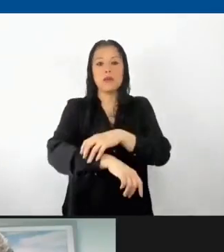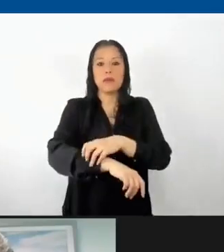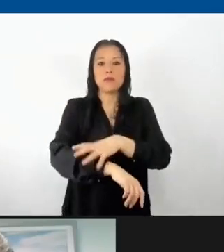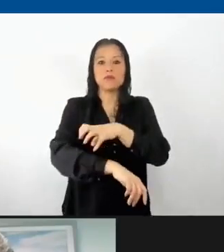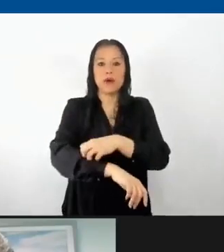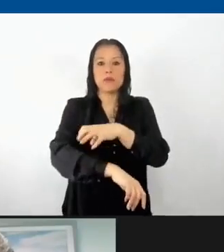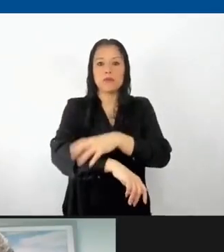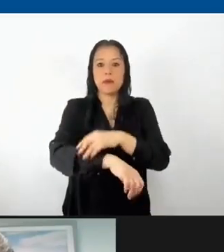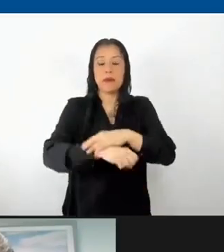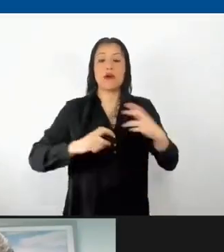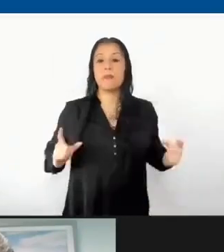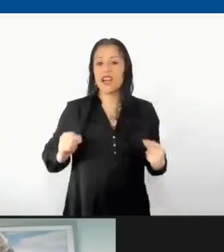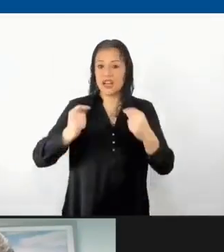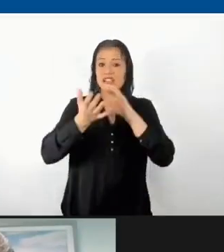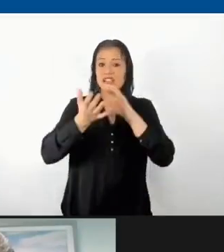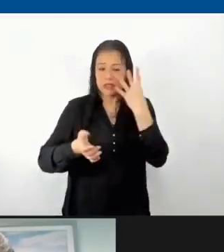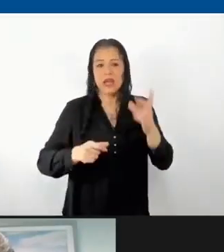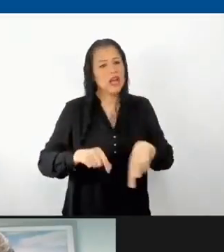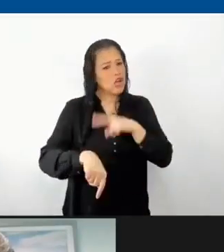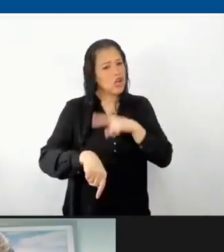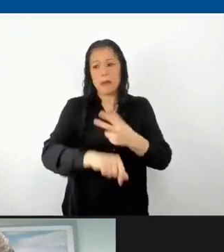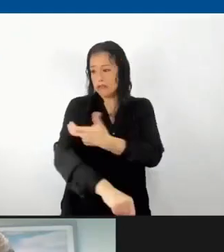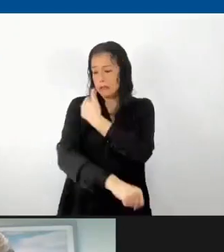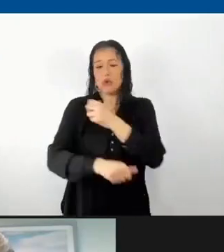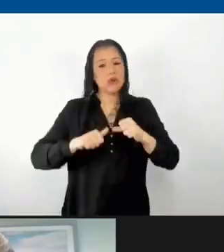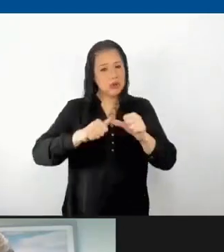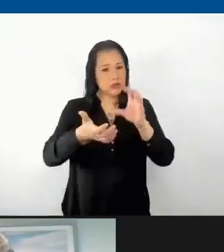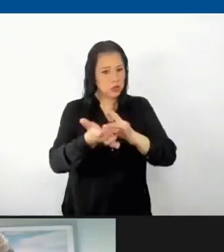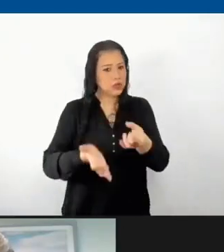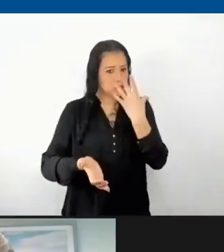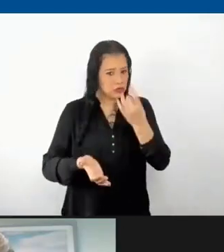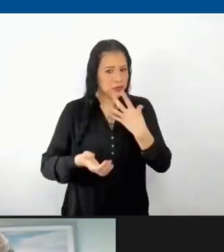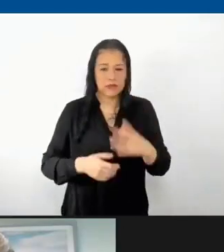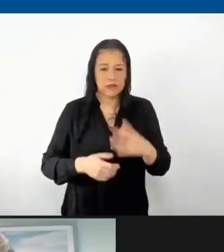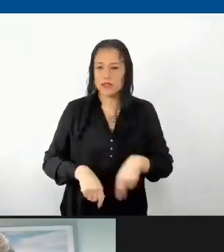sea, debe seguir tomando sus medicinas y vacunarse.